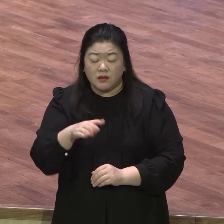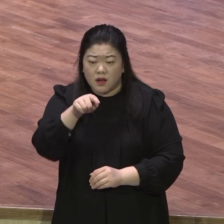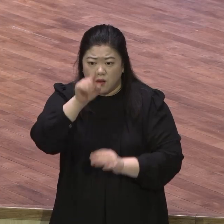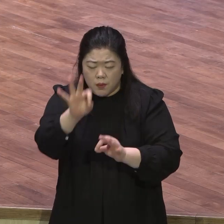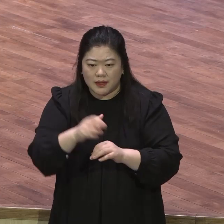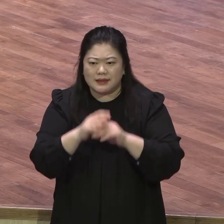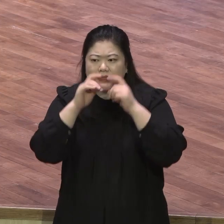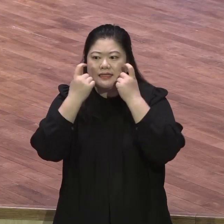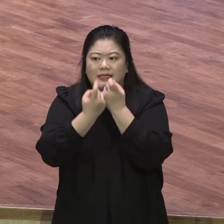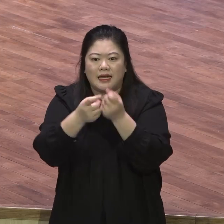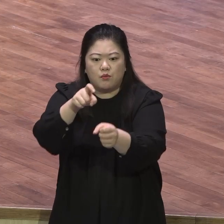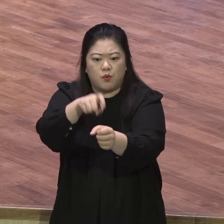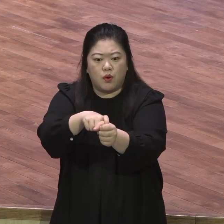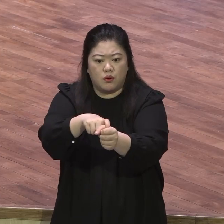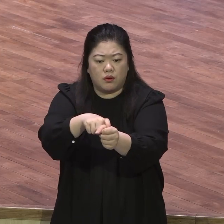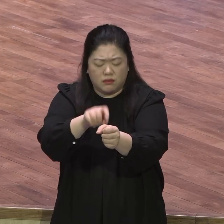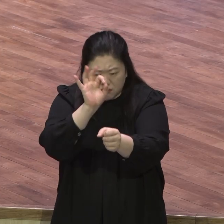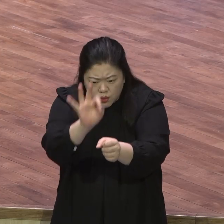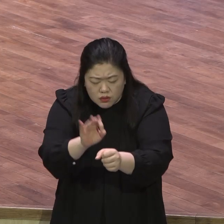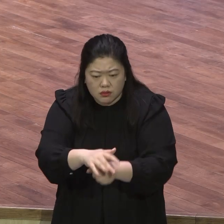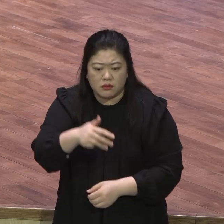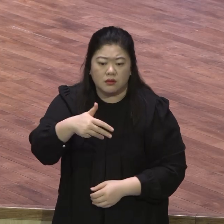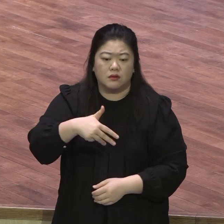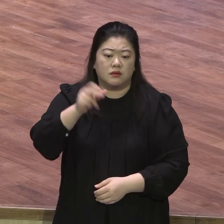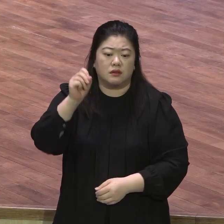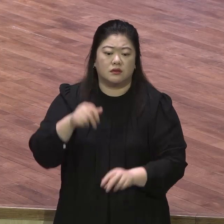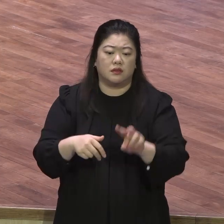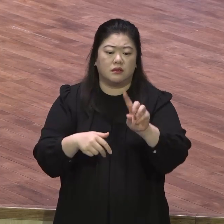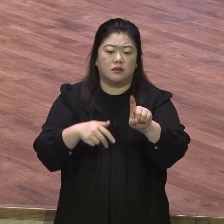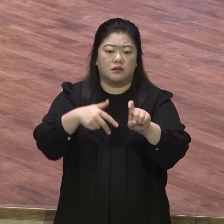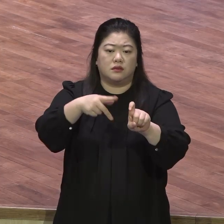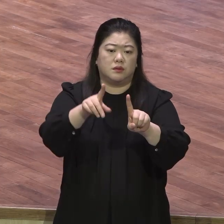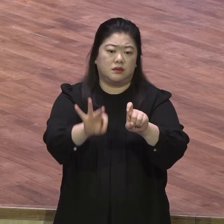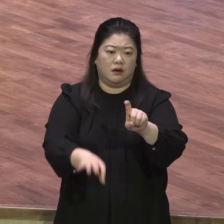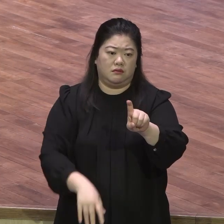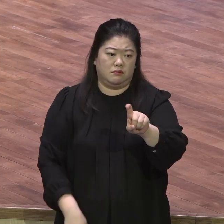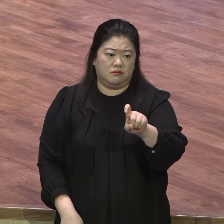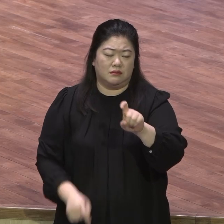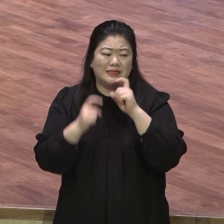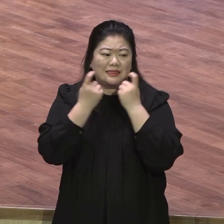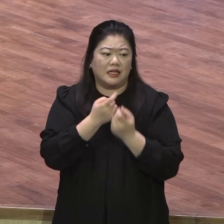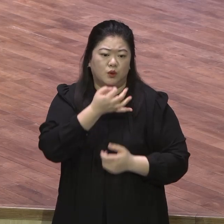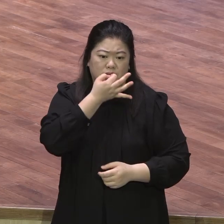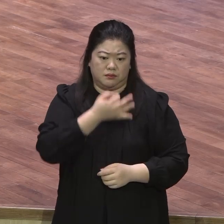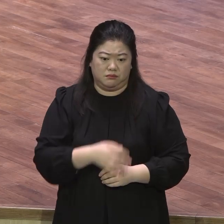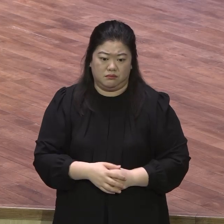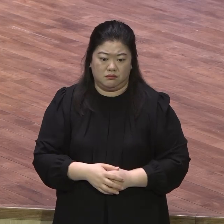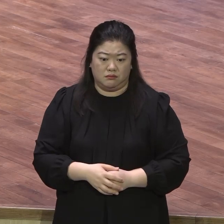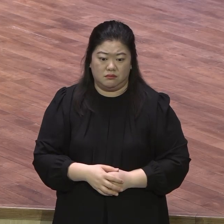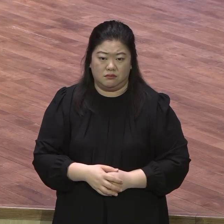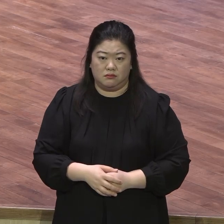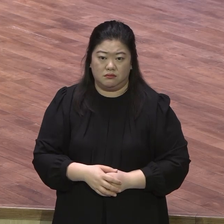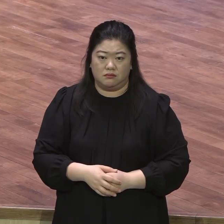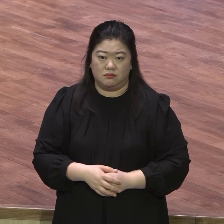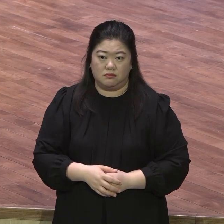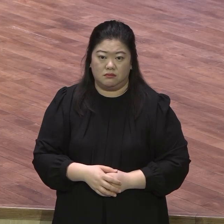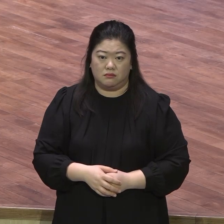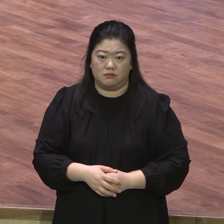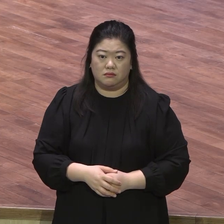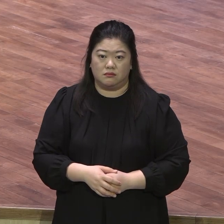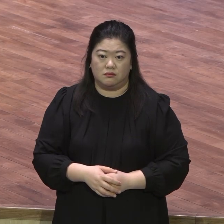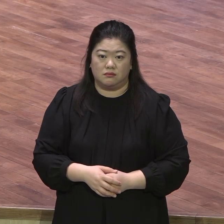초점 맞춰있죠 창세기 11장이죠 의미 있는 삶을 산다는 게 그렇습니다 그런데 정말 비범하고